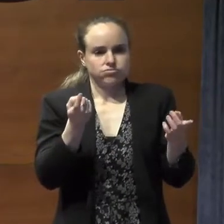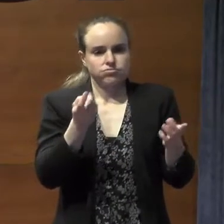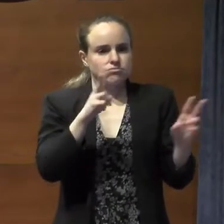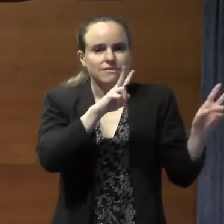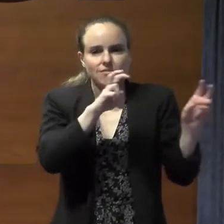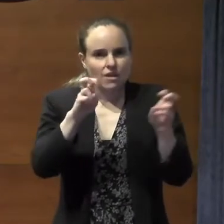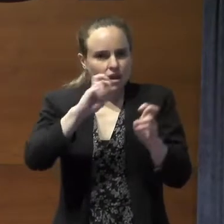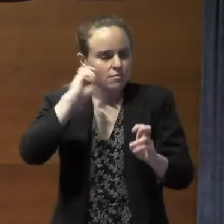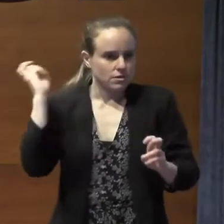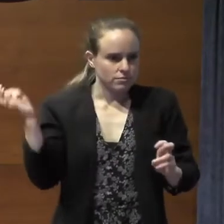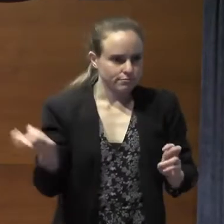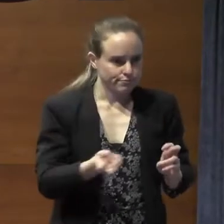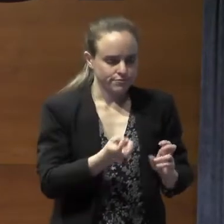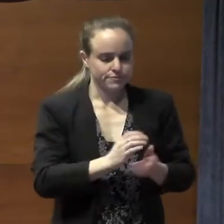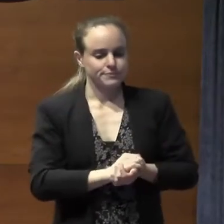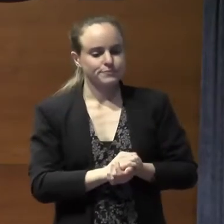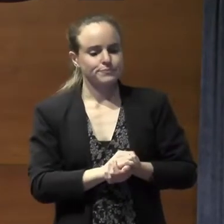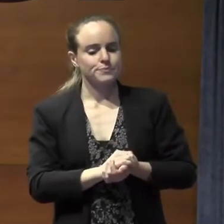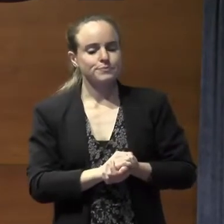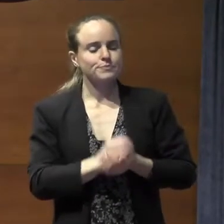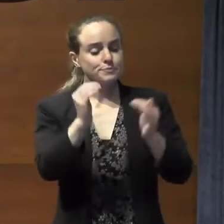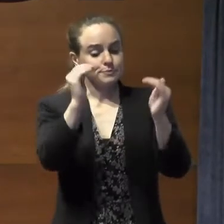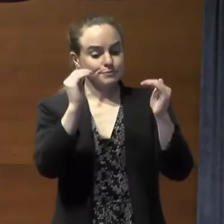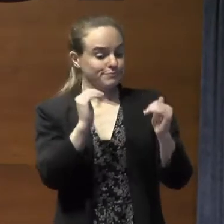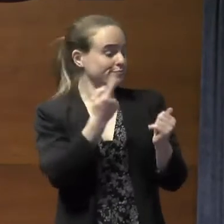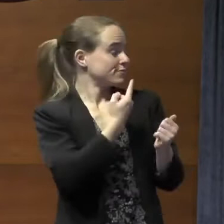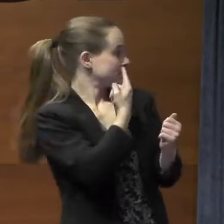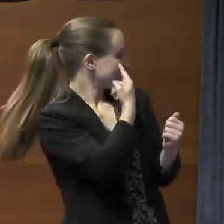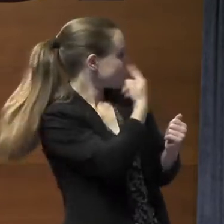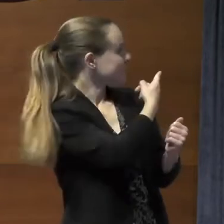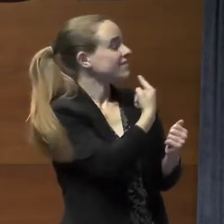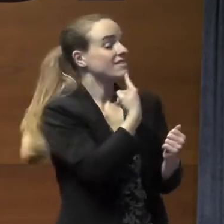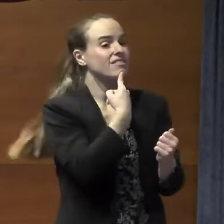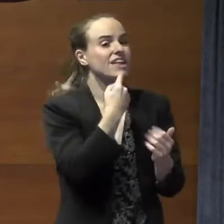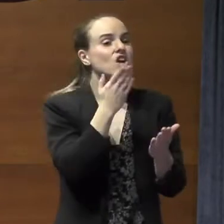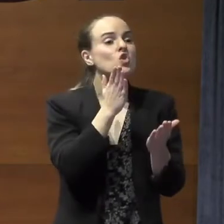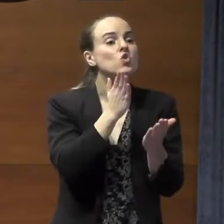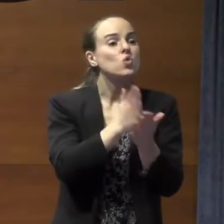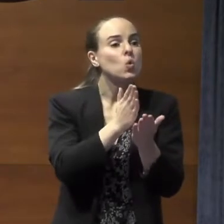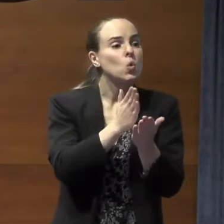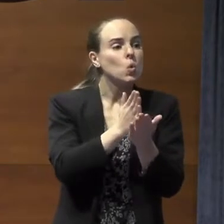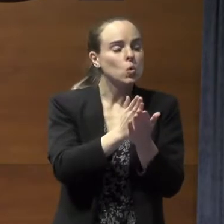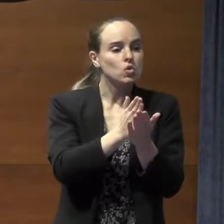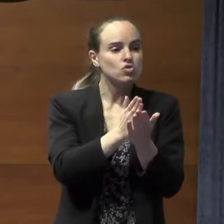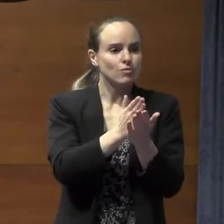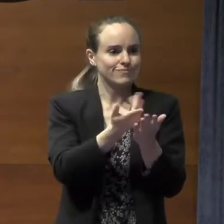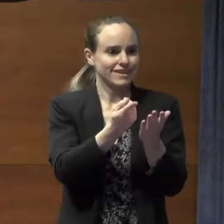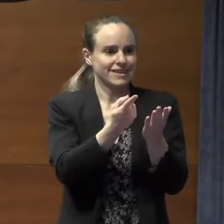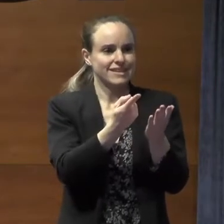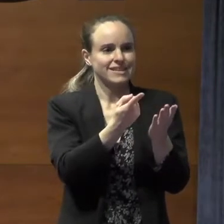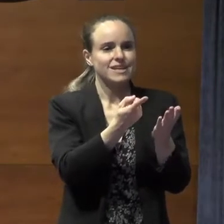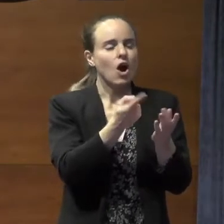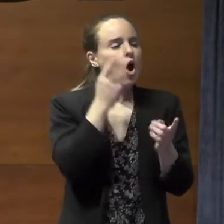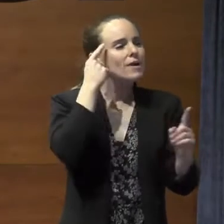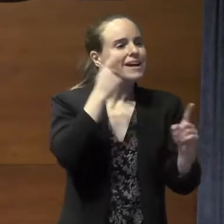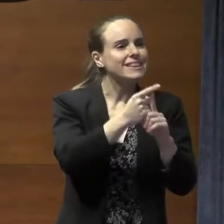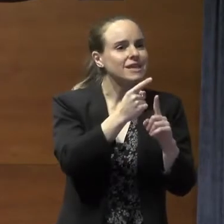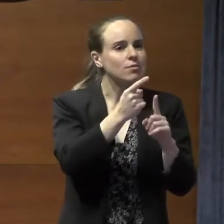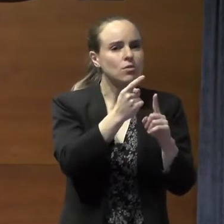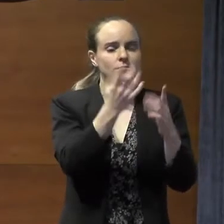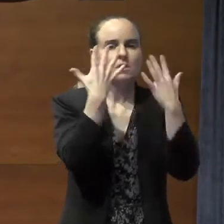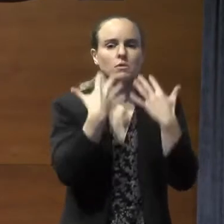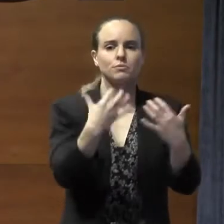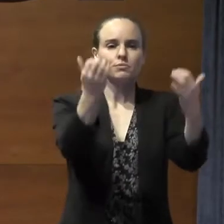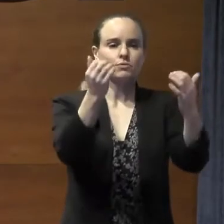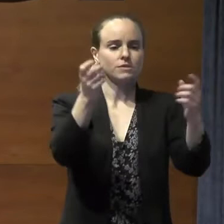pertinente y se ha concebido tanto para ser utilizado en cursos de formación como también para